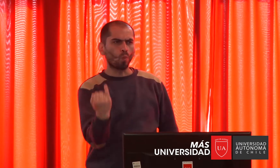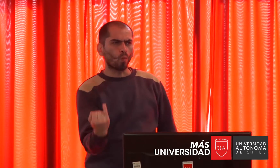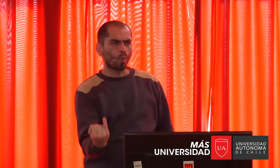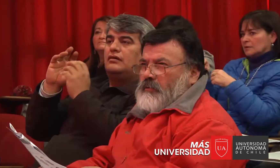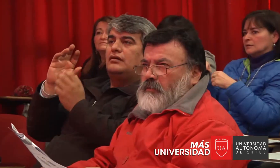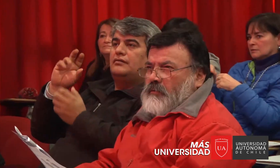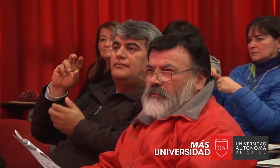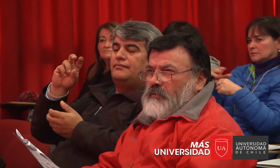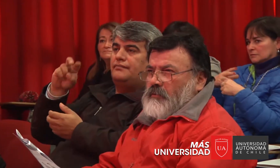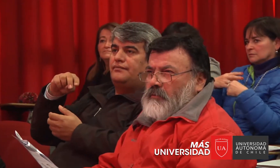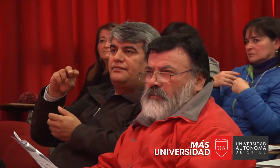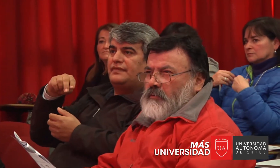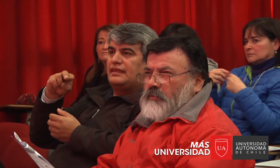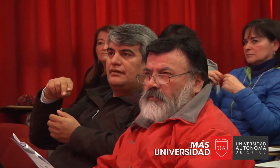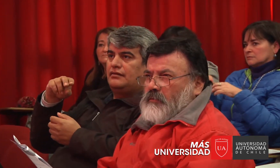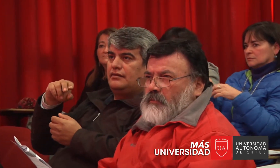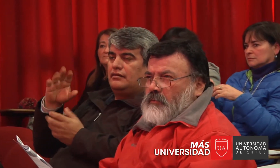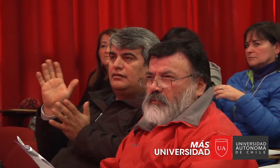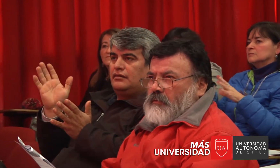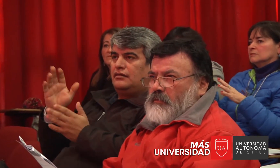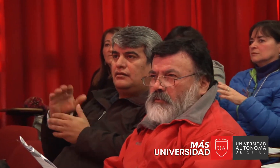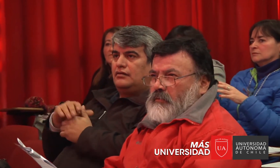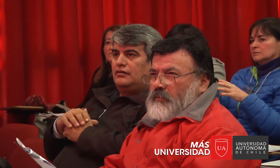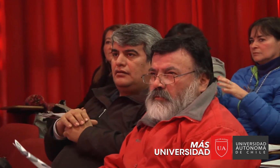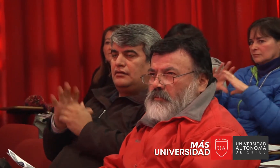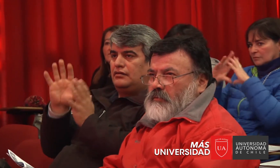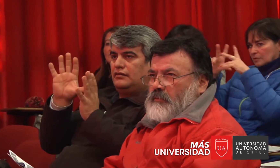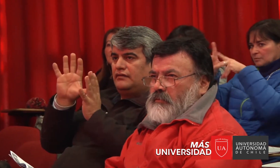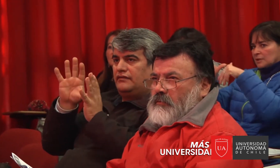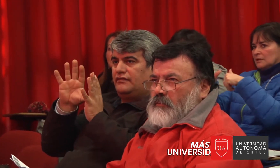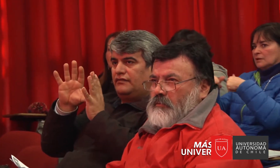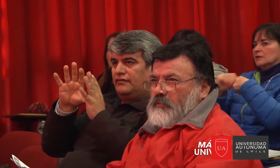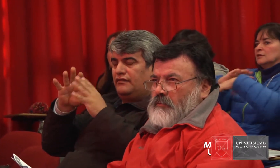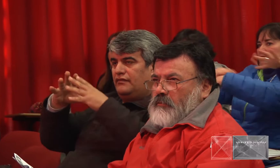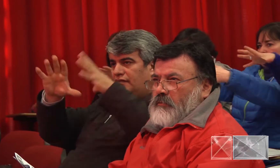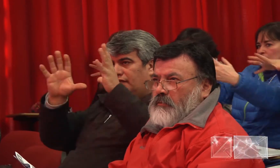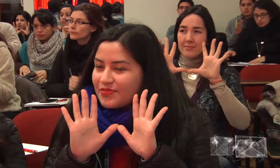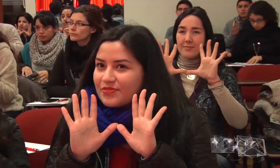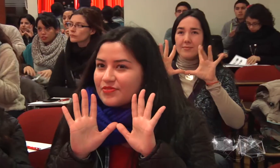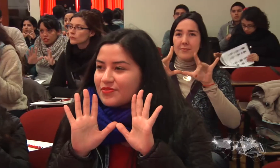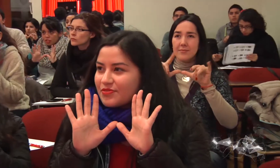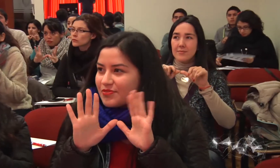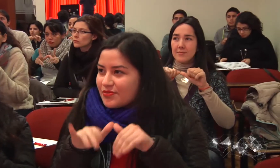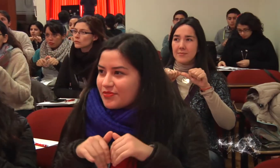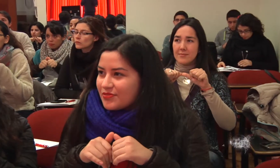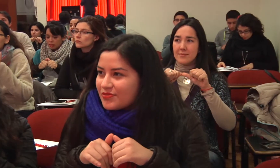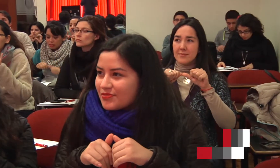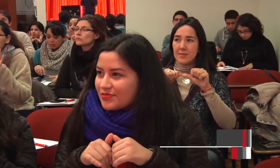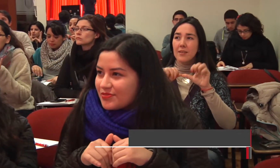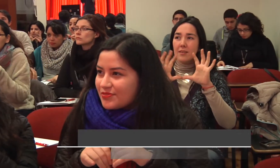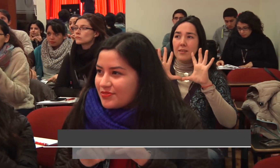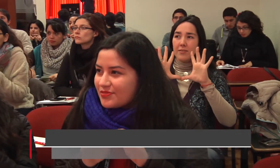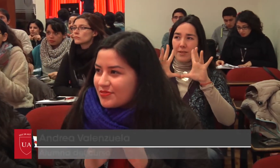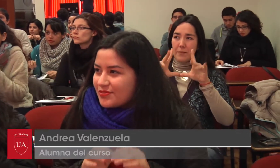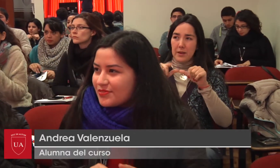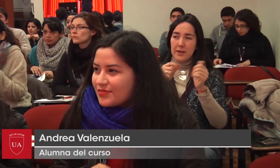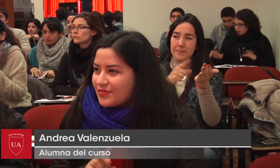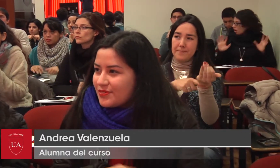lo consideró una de las asistentes que trabaja en el Liceo Abate Molina de Talca, donde hay alumnos con esta discapacidad. Llegó una invitación por correo